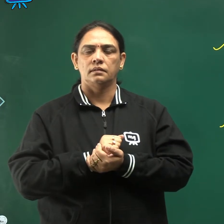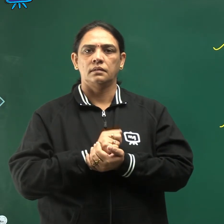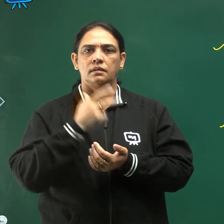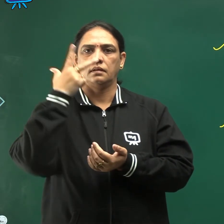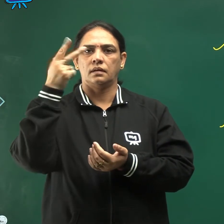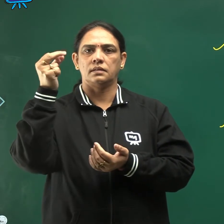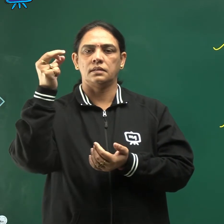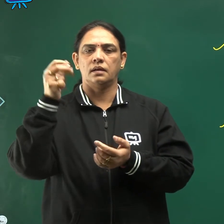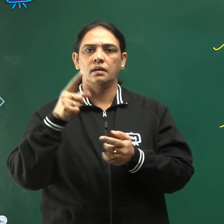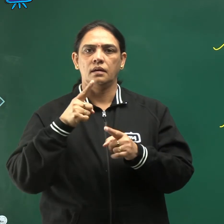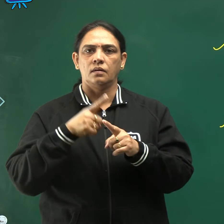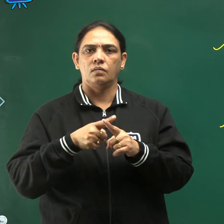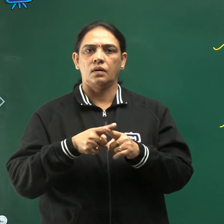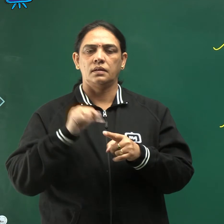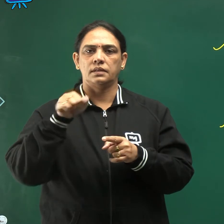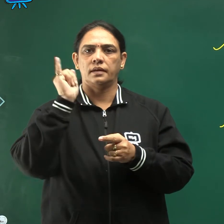80 गुणा 6